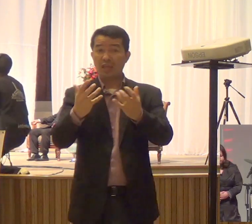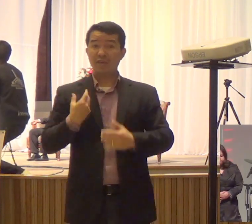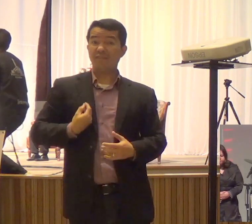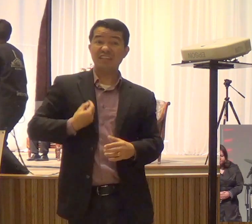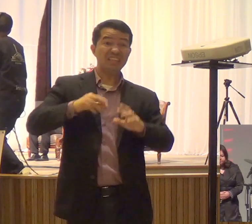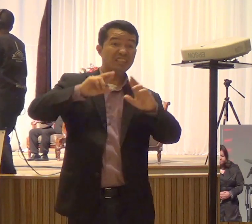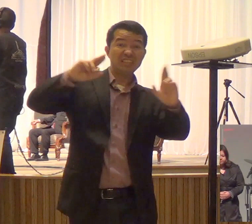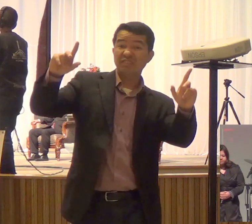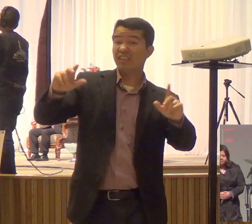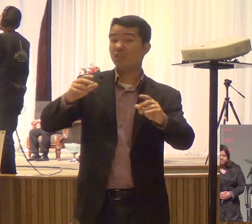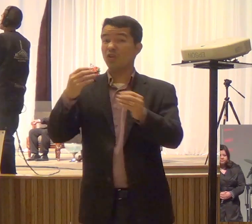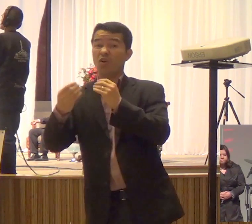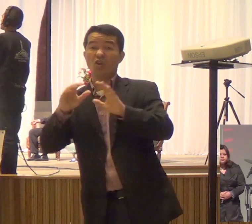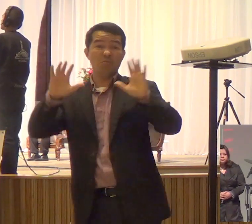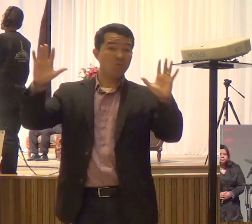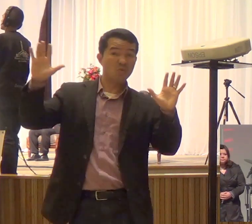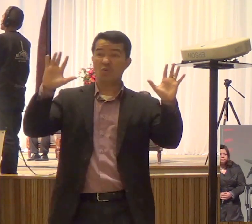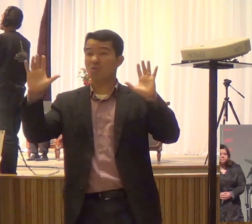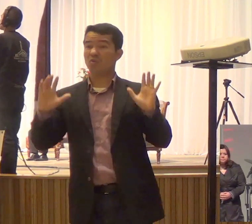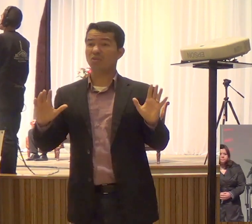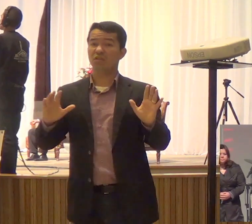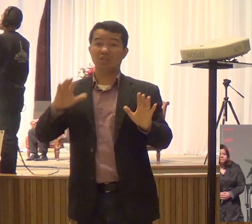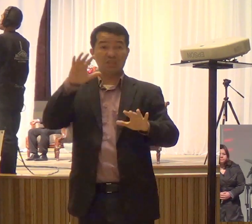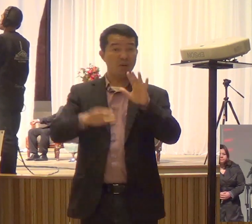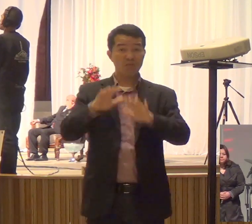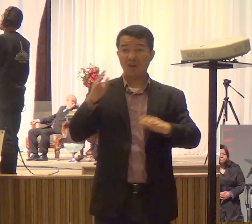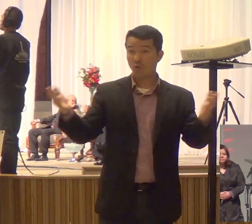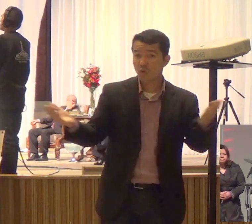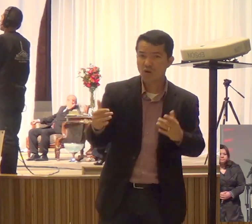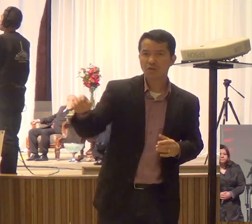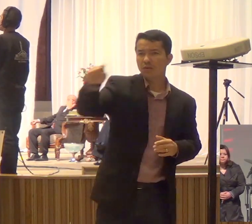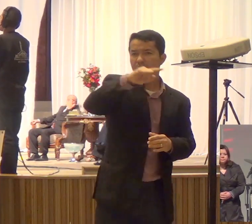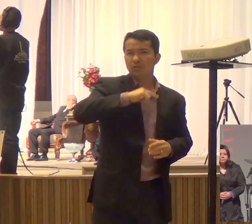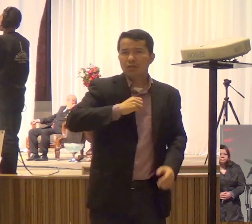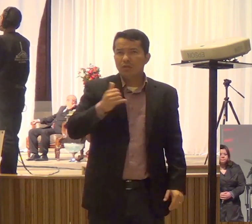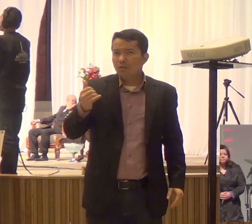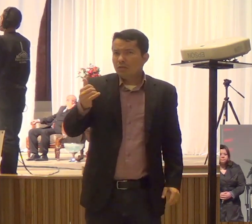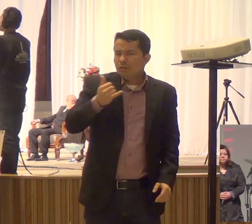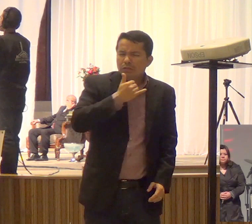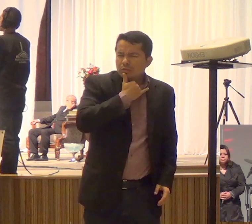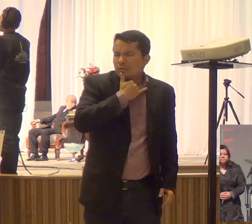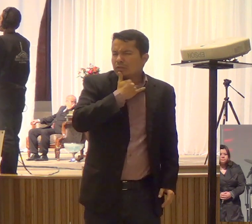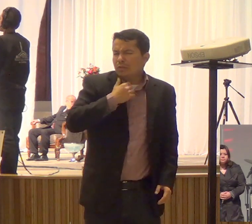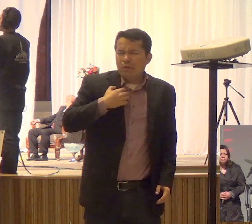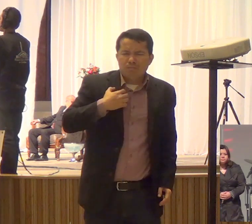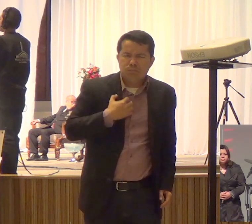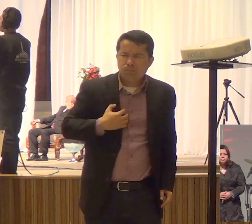como. Talvez você esteja enfrentando um momento de grande desânimo na sua vida espiritual nessa